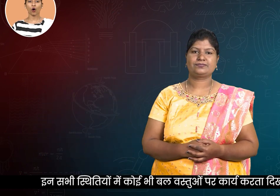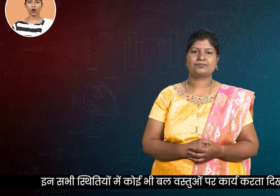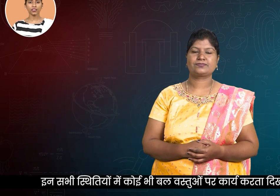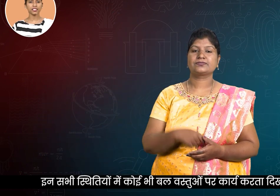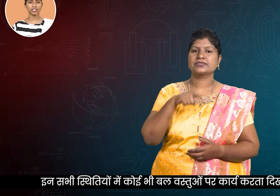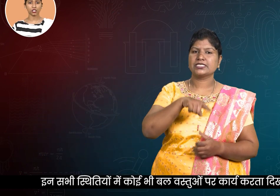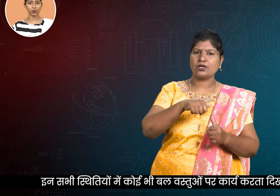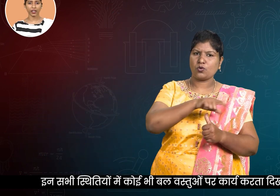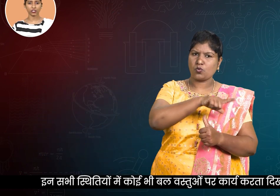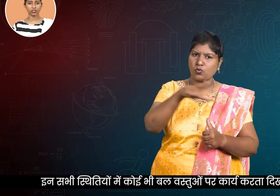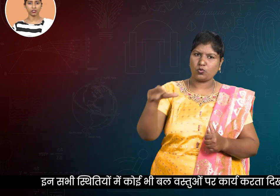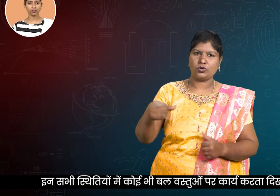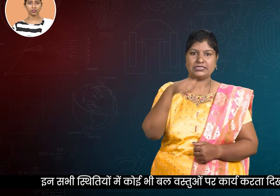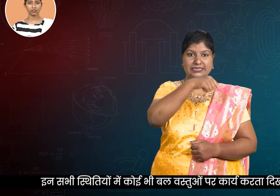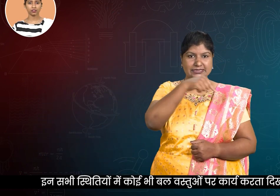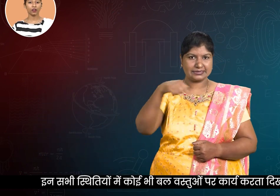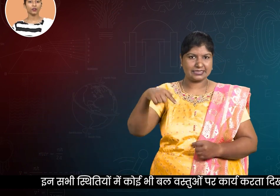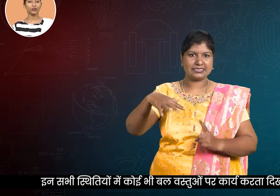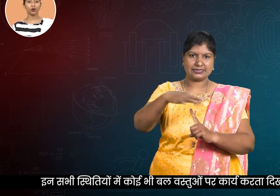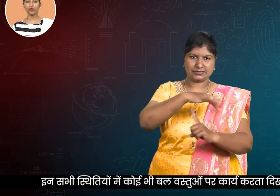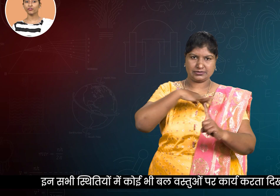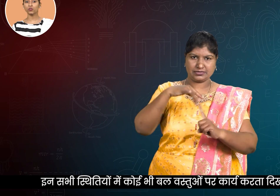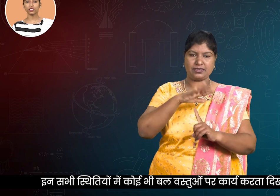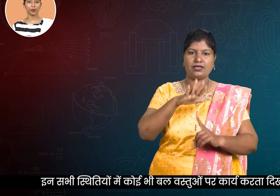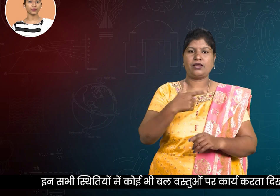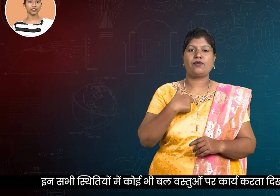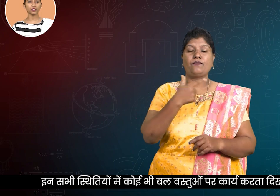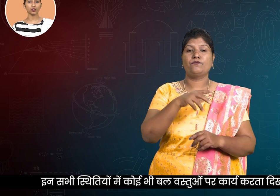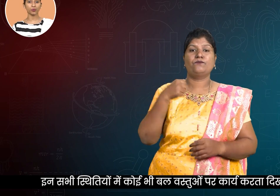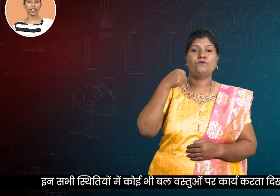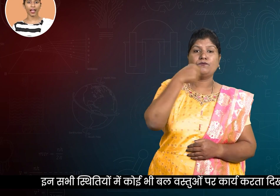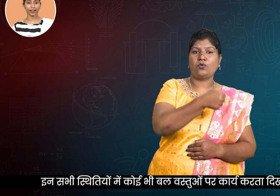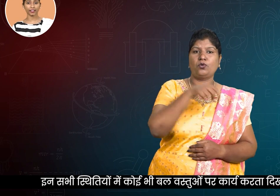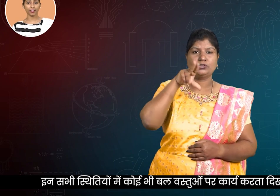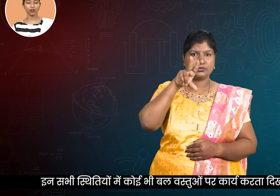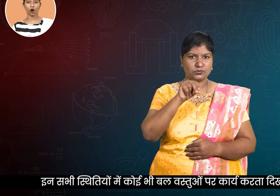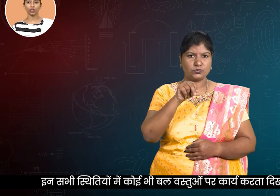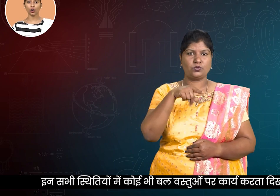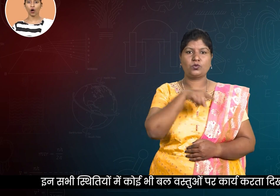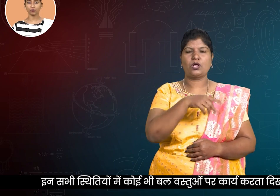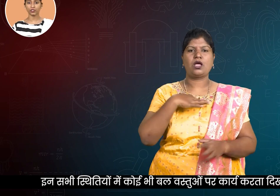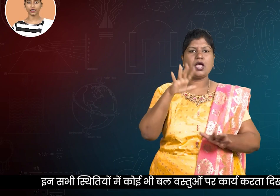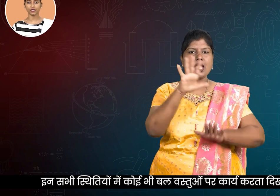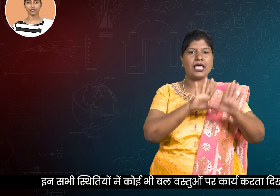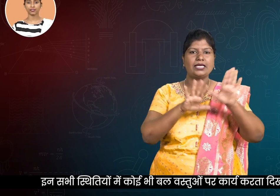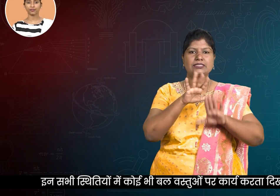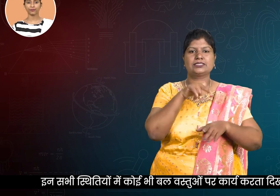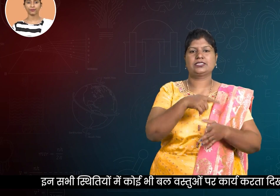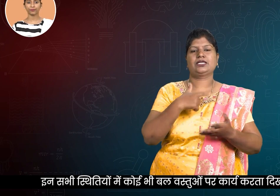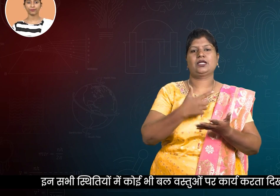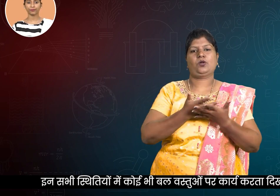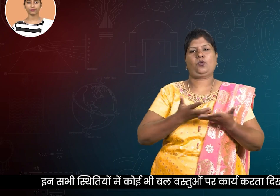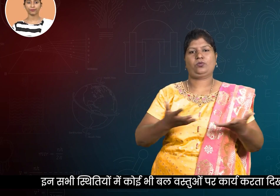इन सभी स्थितियों में कोई भी बल वस्तुओं पर कार्य करता दिखाई नहीं देता है,